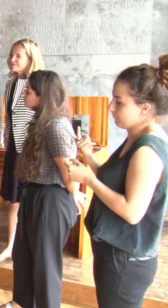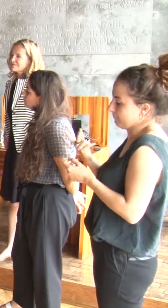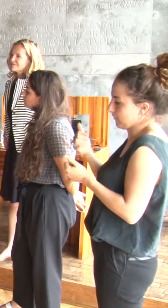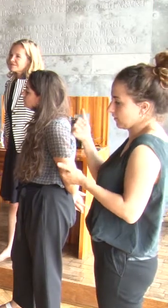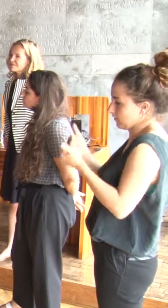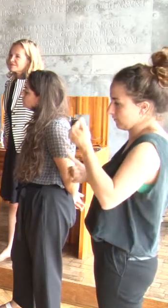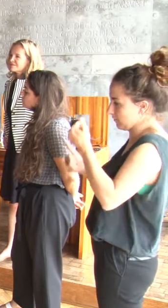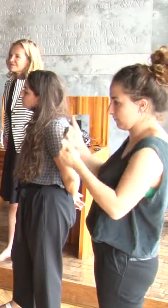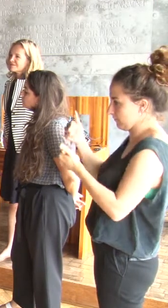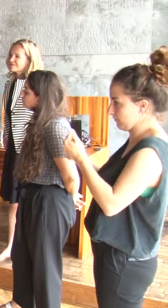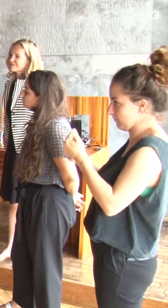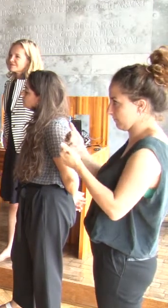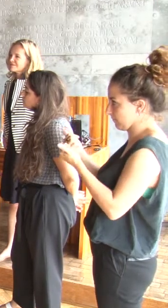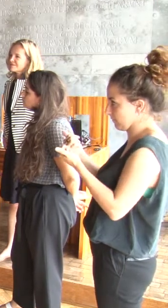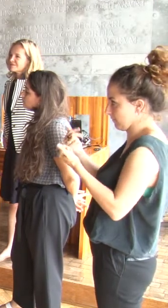in quanto